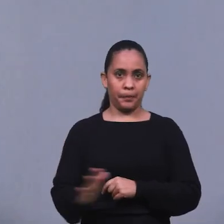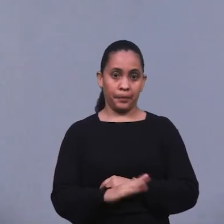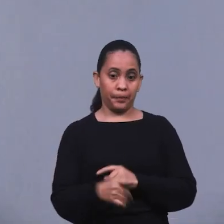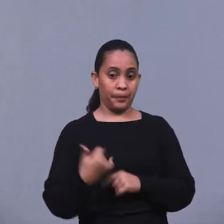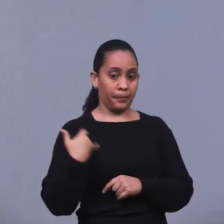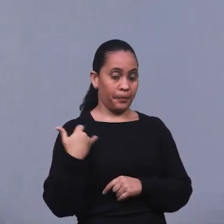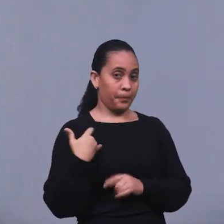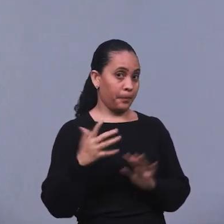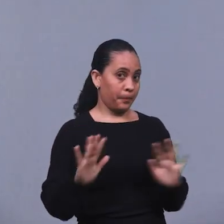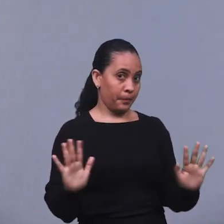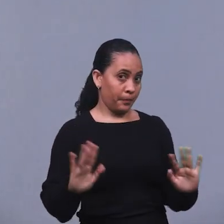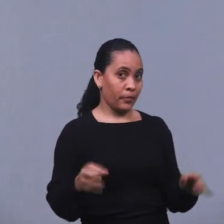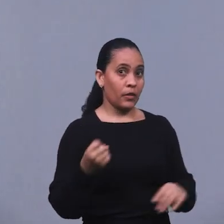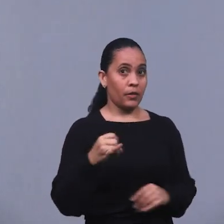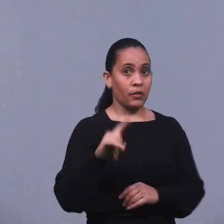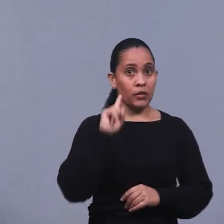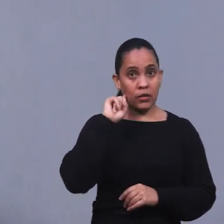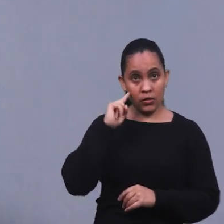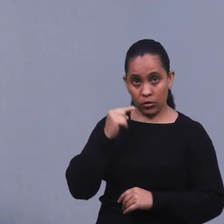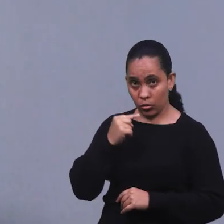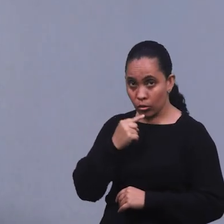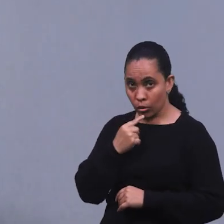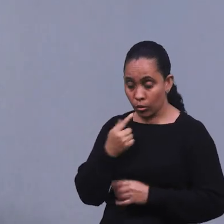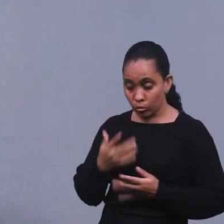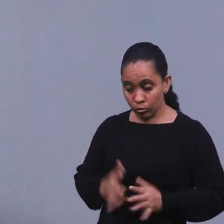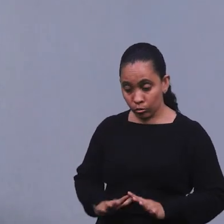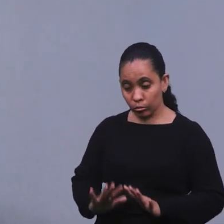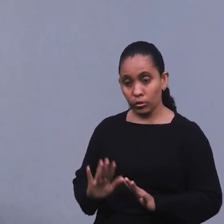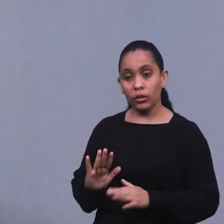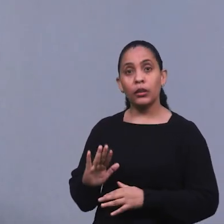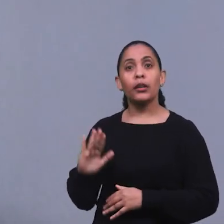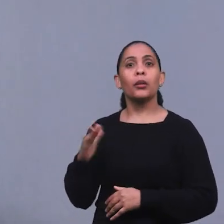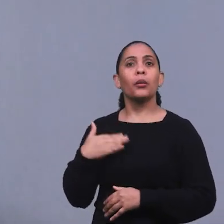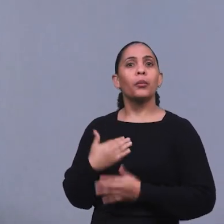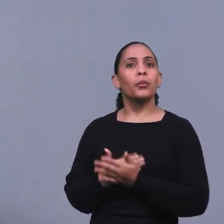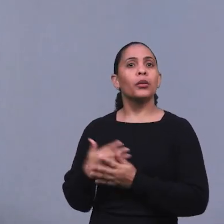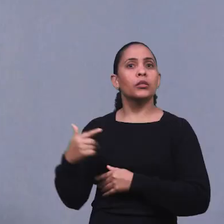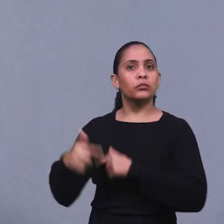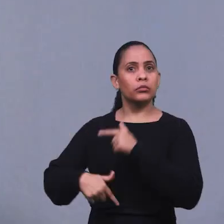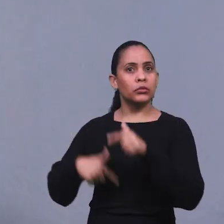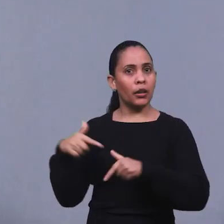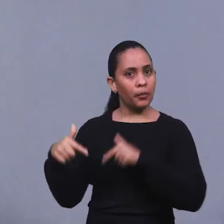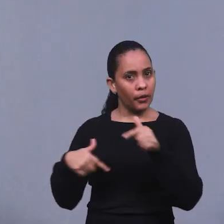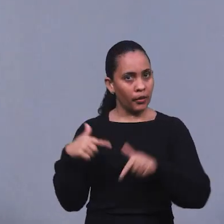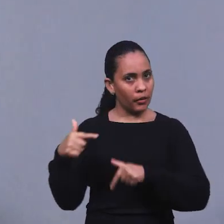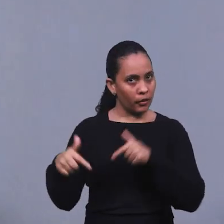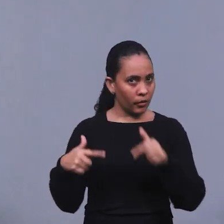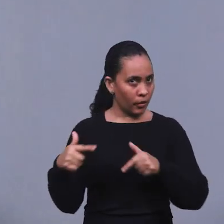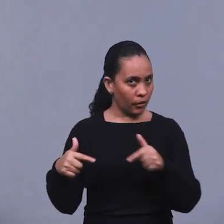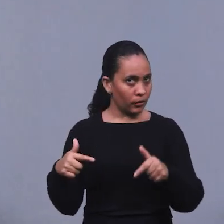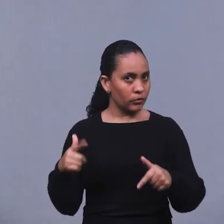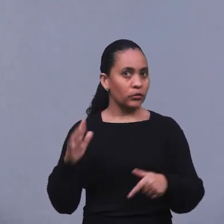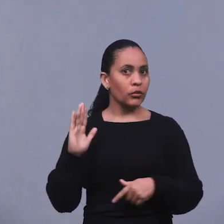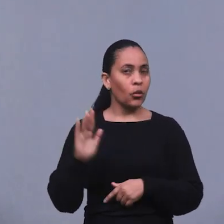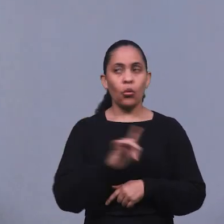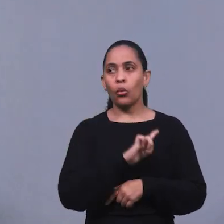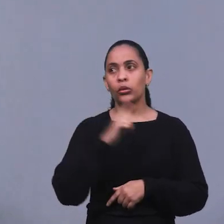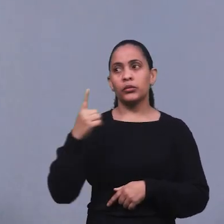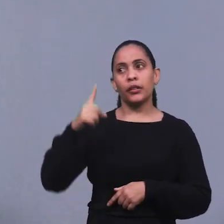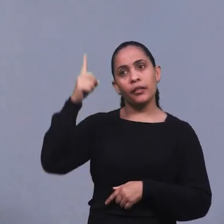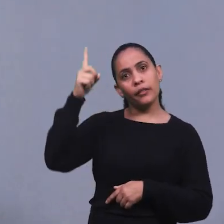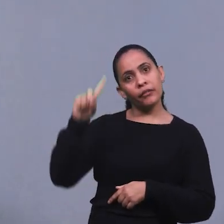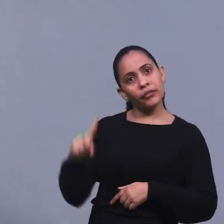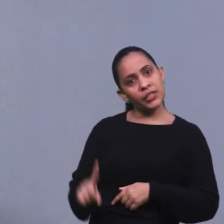a idade. Então, se você é surdo desde de nascença e começou a trabalhar cedo, ou tem alguma outra